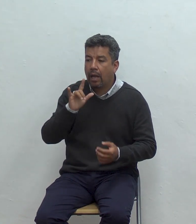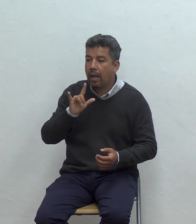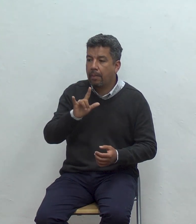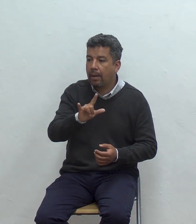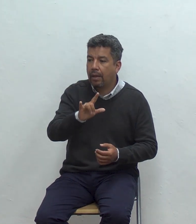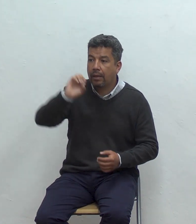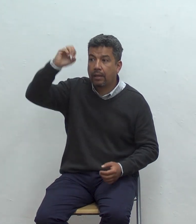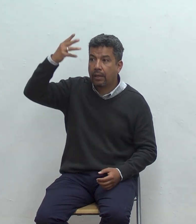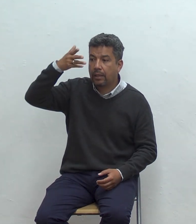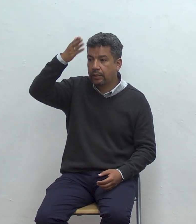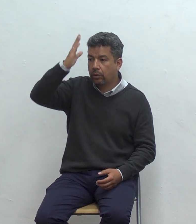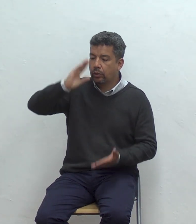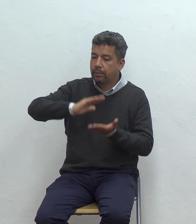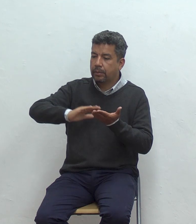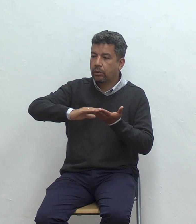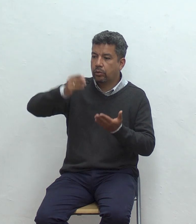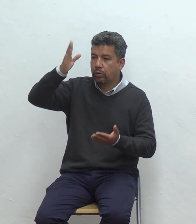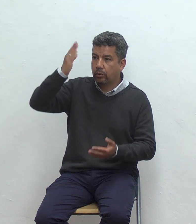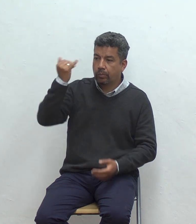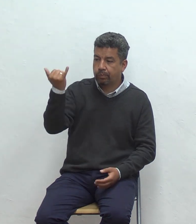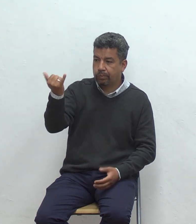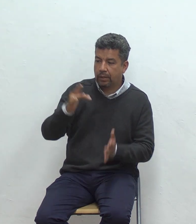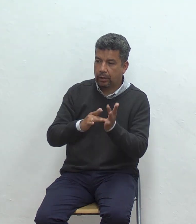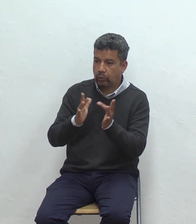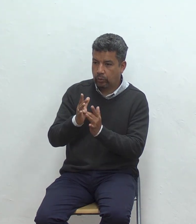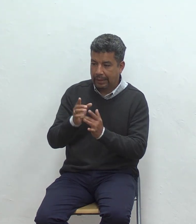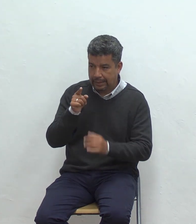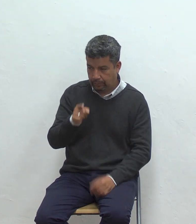La gracia de Dios, el perdón que había en Jesús.